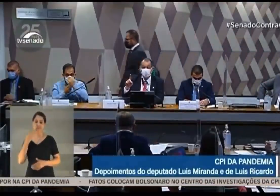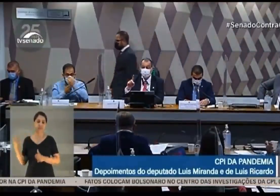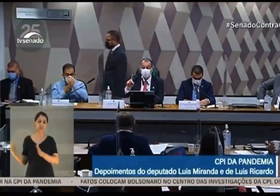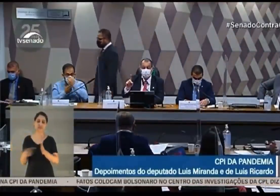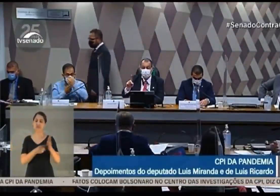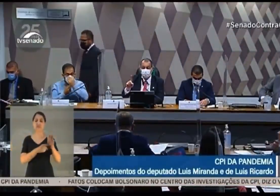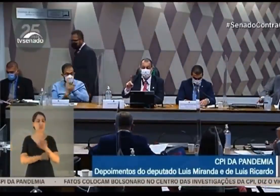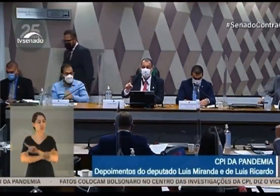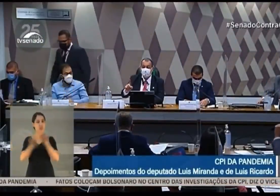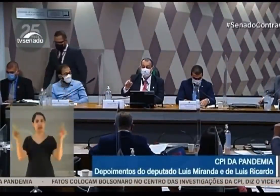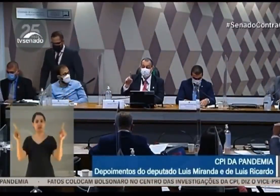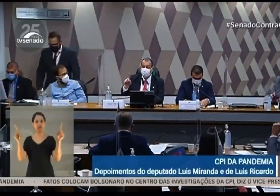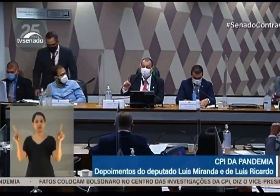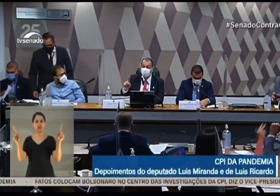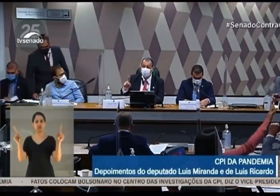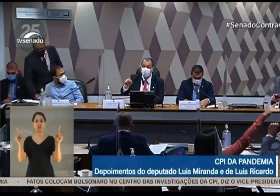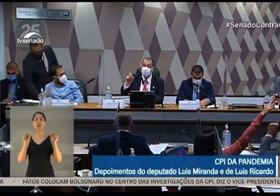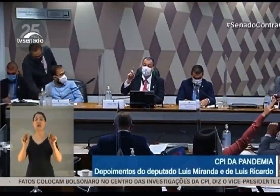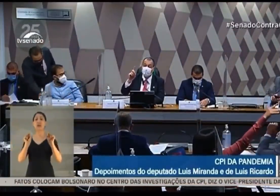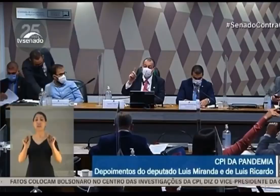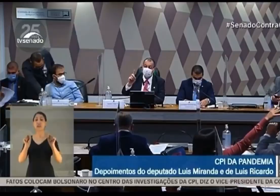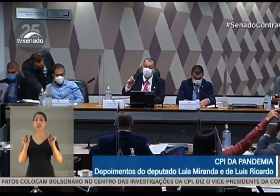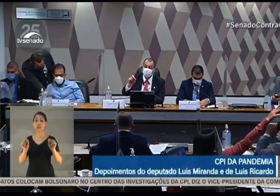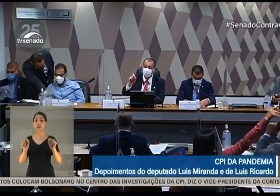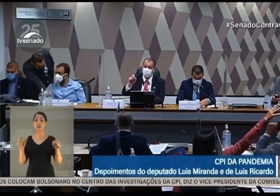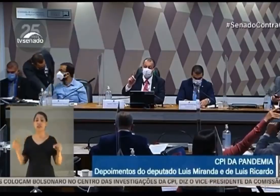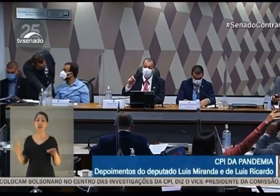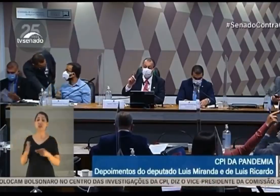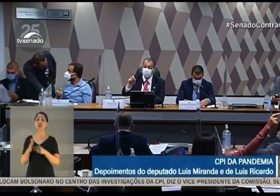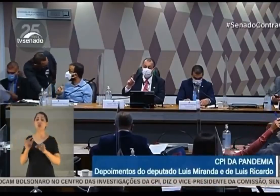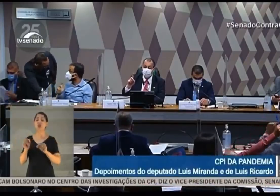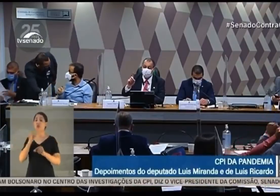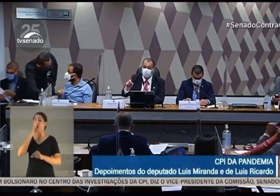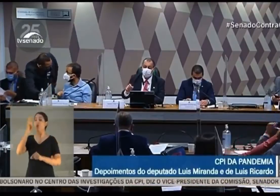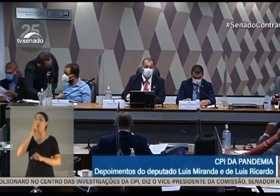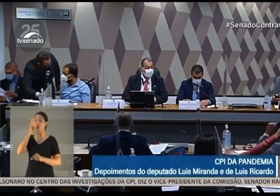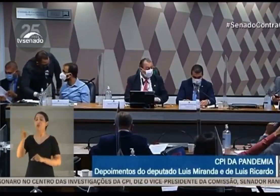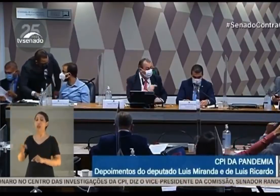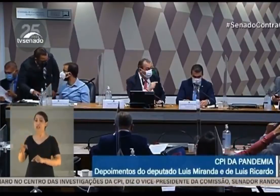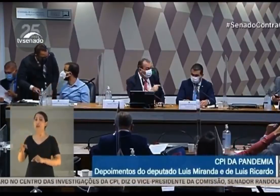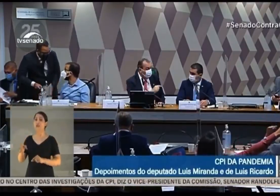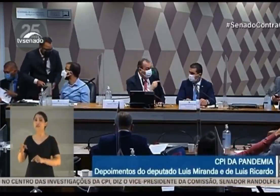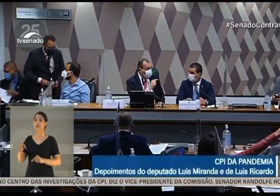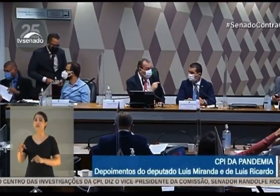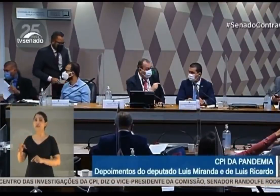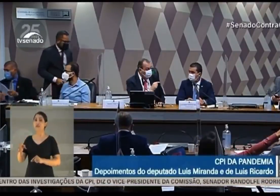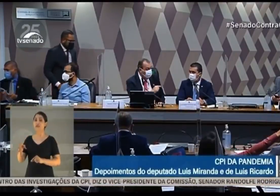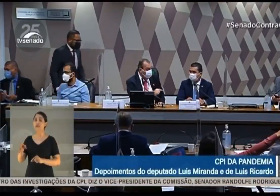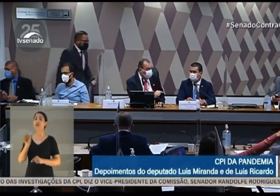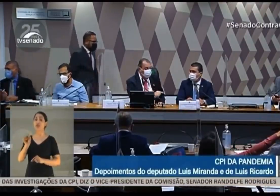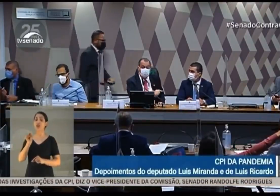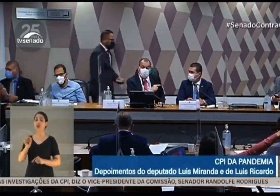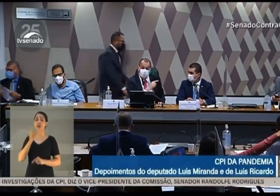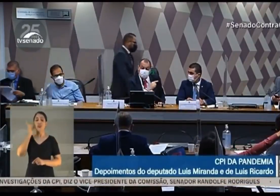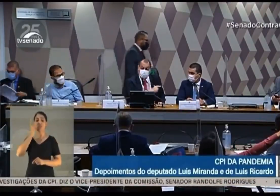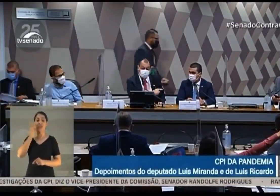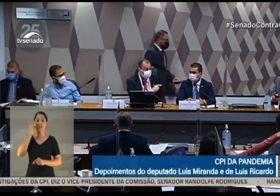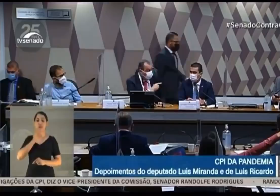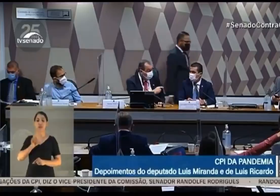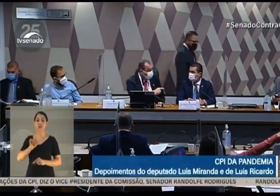Estão reproduzindo, presidente. Senadores. Ele tem que quem falar com fez a procuradora da República. Quem fez a acusação leviana foi o deputado Luiz Miranda do teu partido. Que do agora...